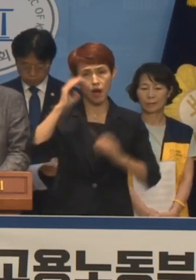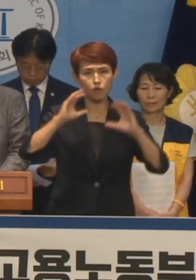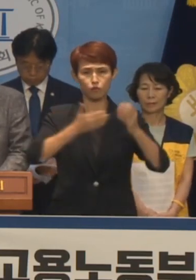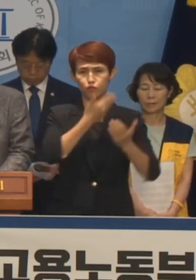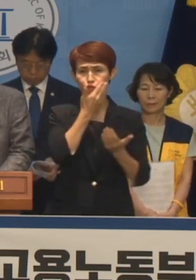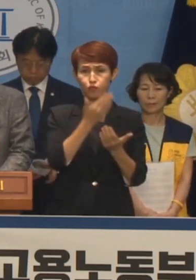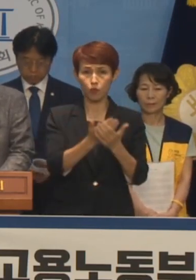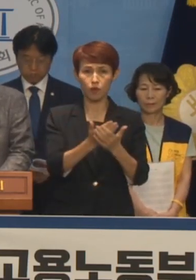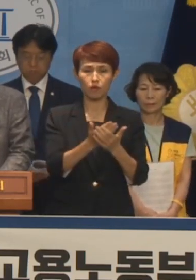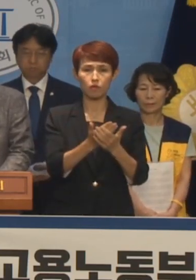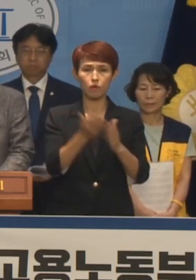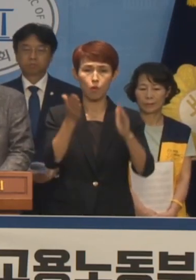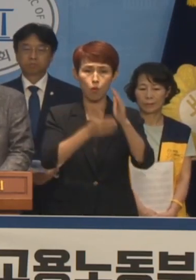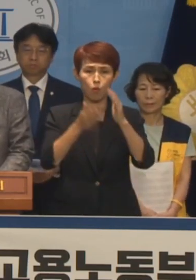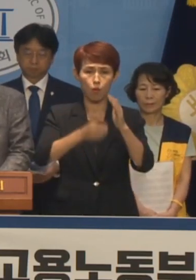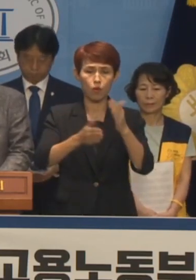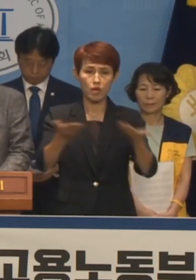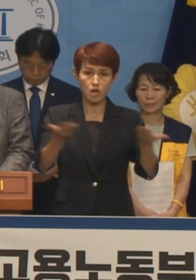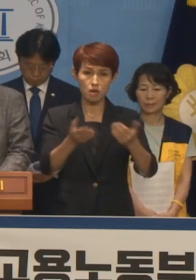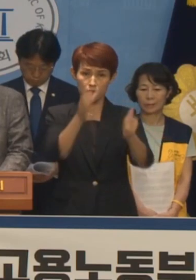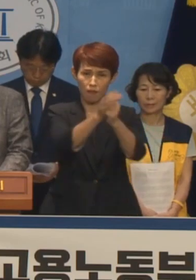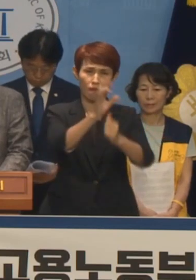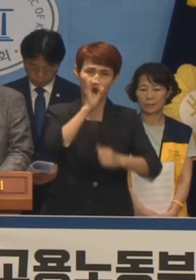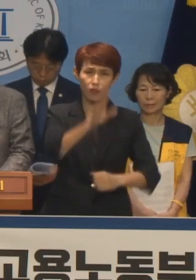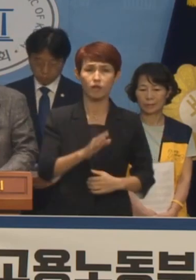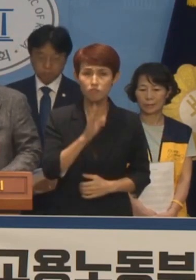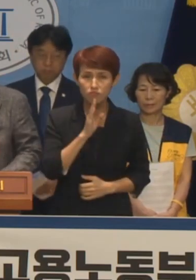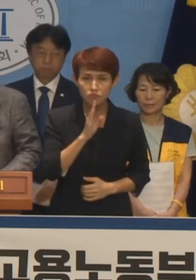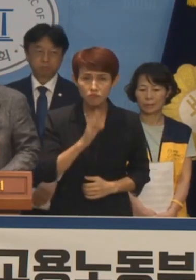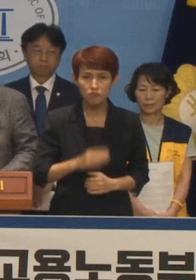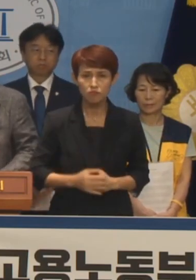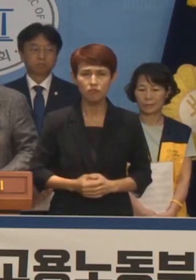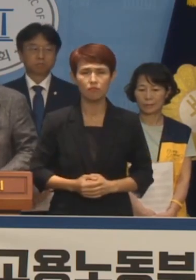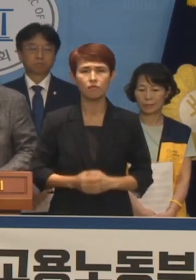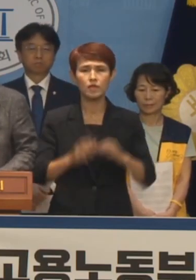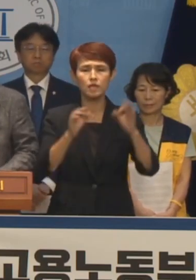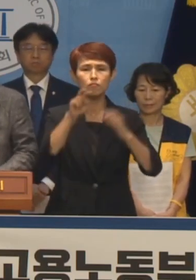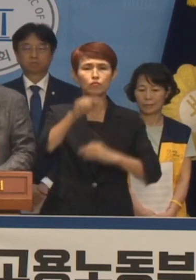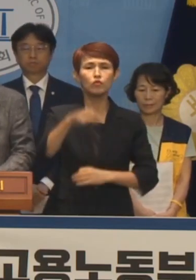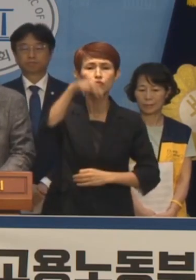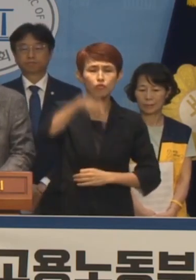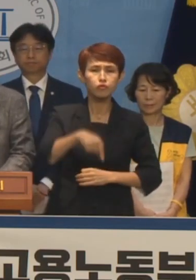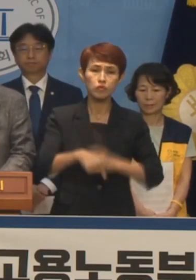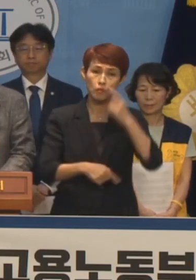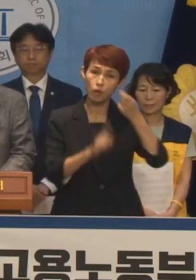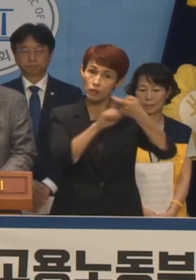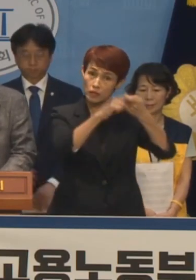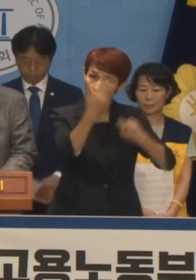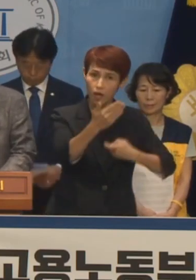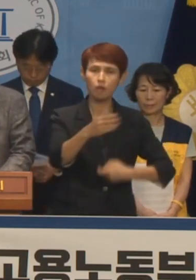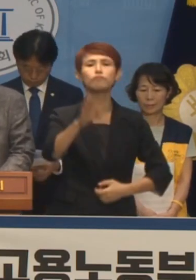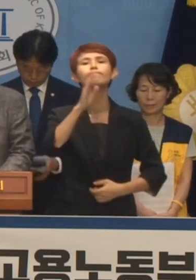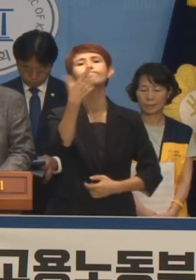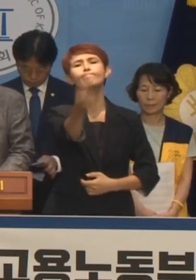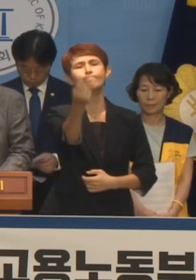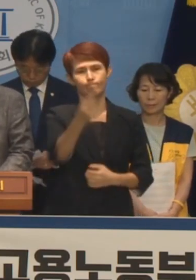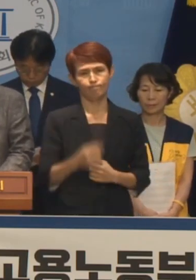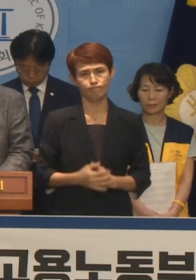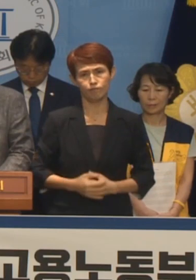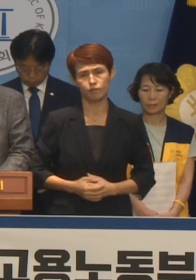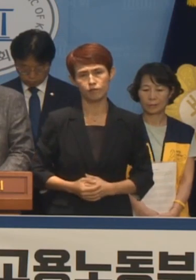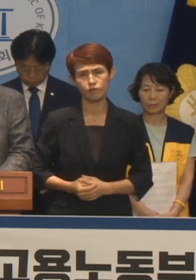중요한 공직을 맡으면 안 된다는 얘기가 됩니다. 그럼 김문수 씨는 뉴라이트냐? 뉴라이트 맞습니다.